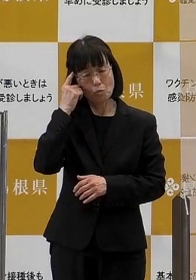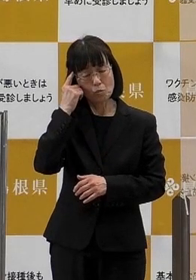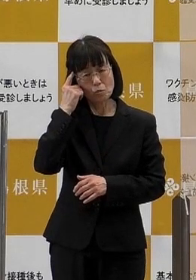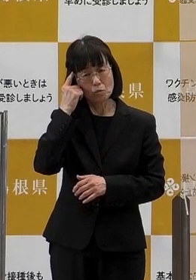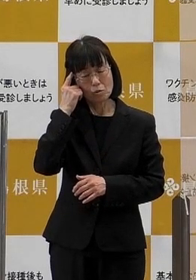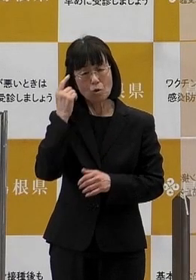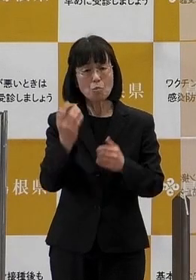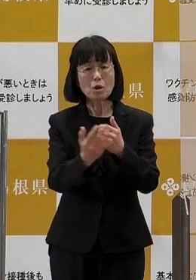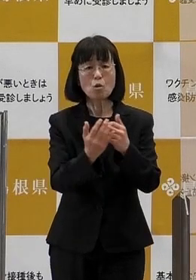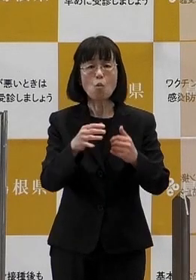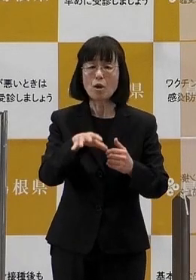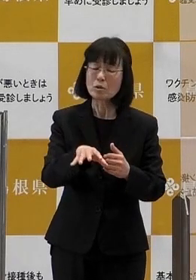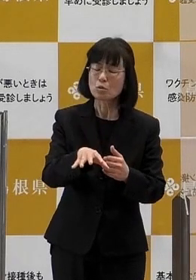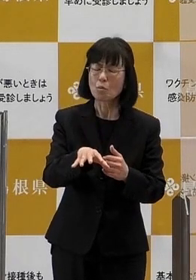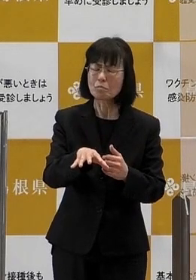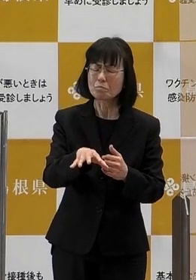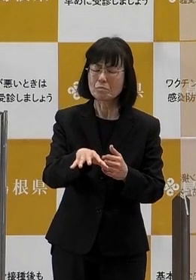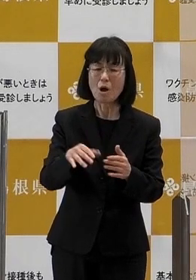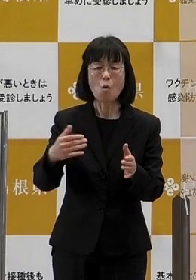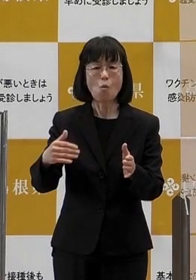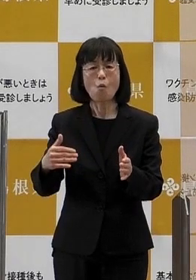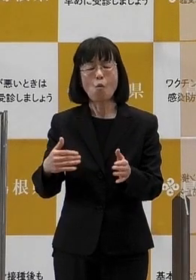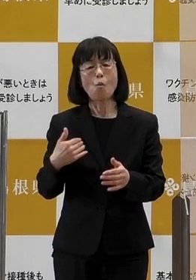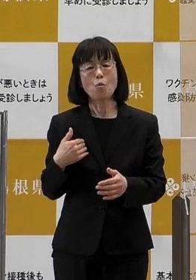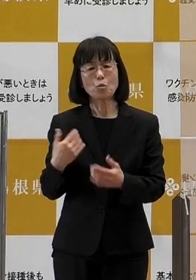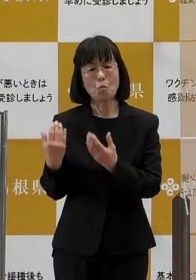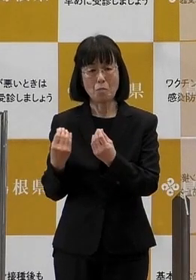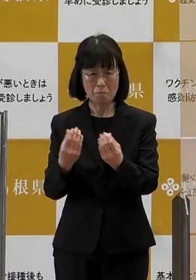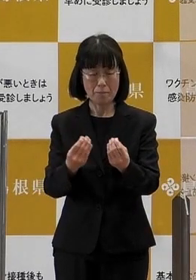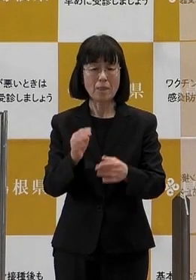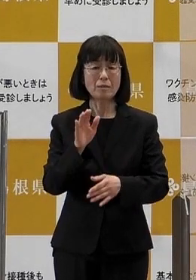ったというところが、まあ残念なところですね。